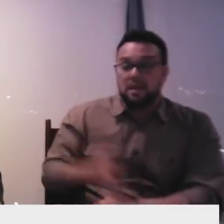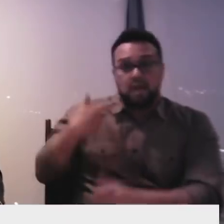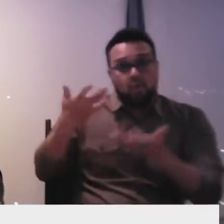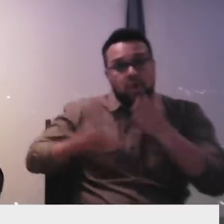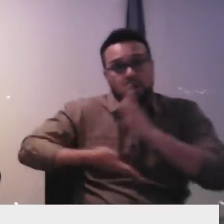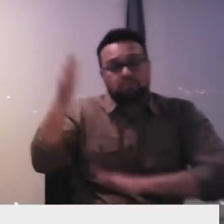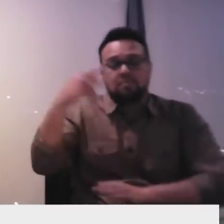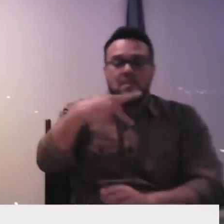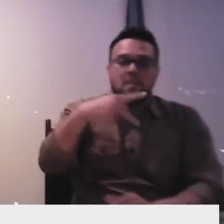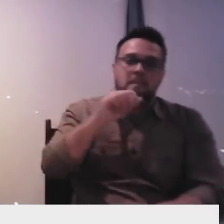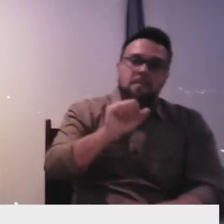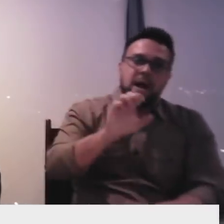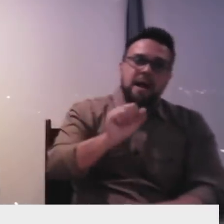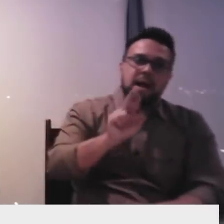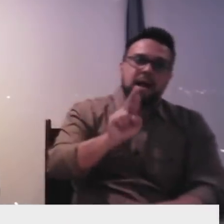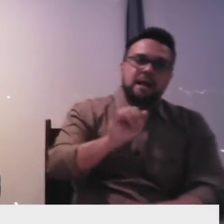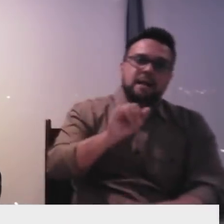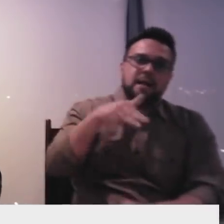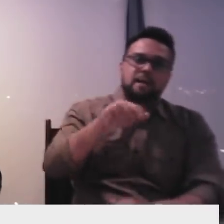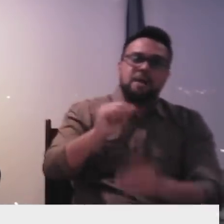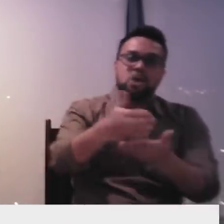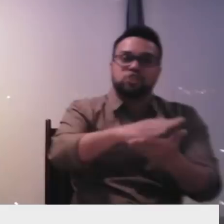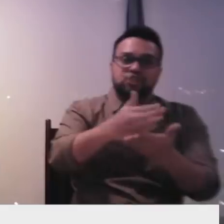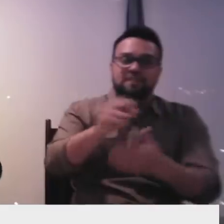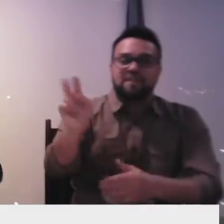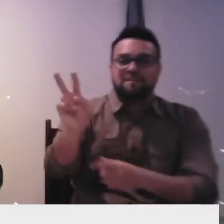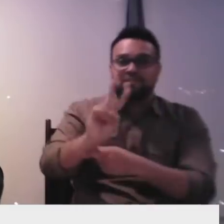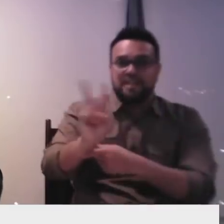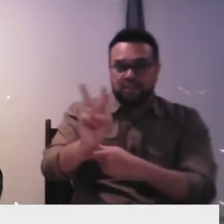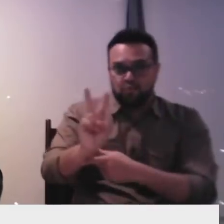Pacaraima. A divisa ali com a Venezuela. Ver.